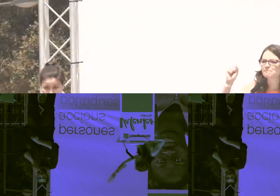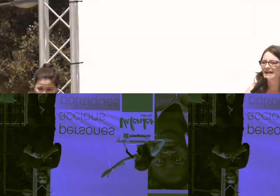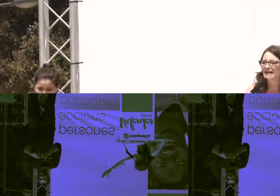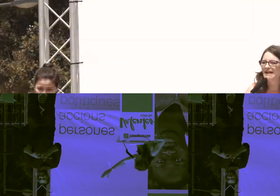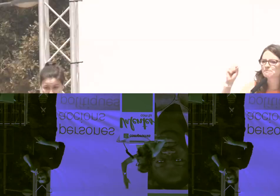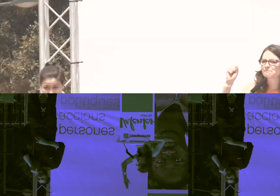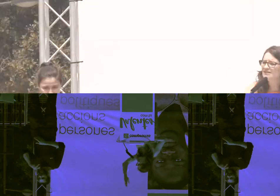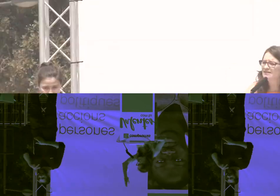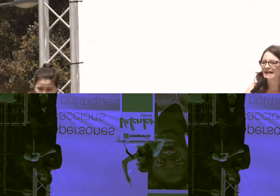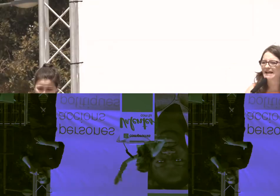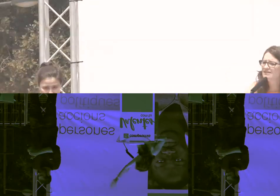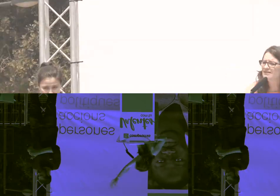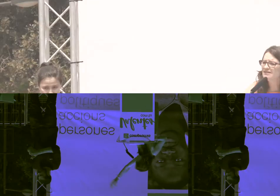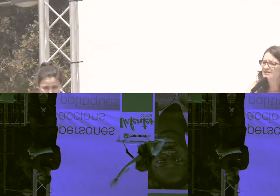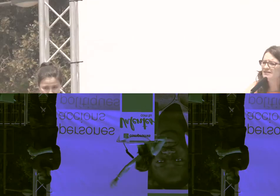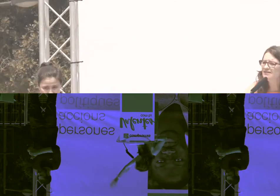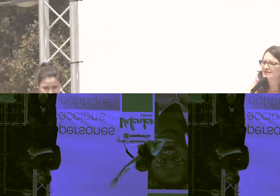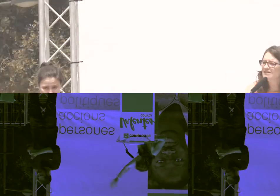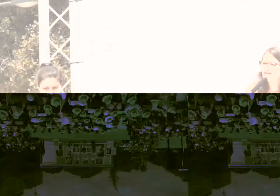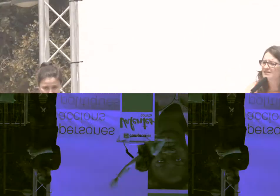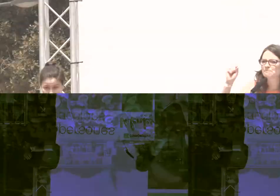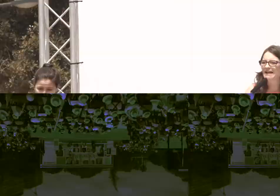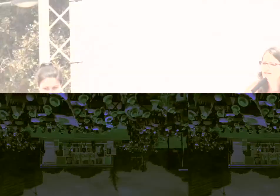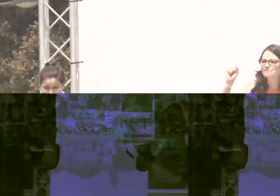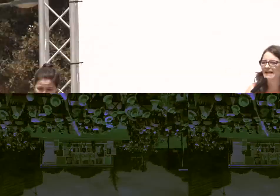vosaltres! Tota aquesta gent està en vosaltres!